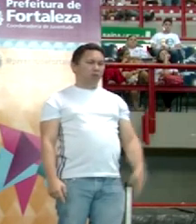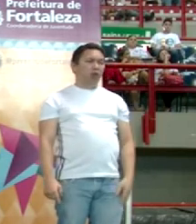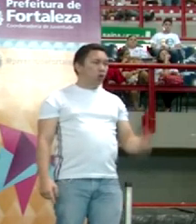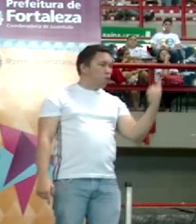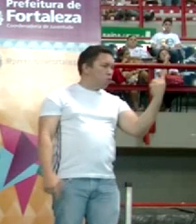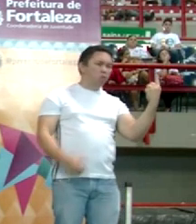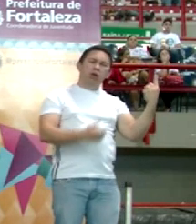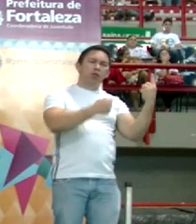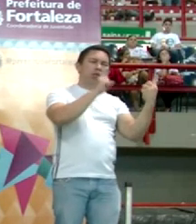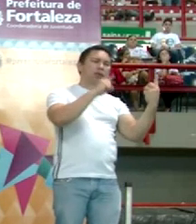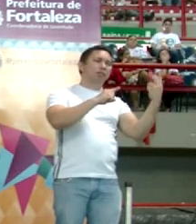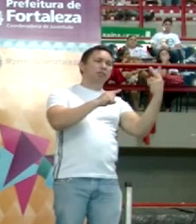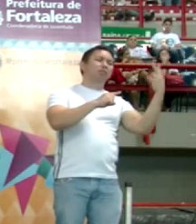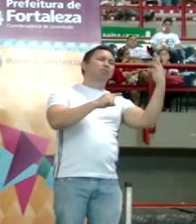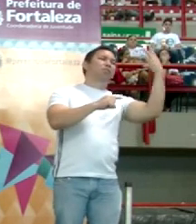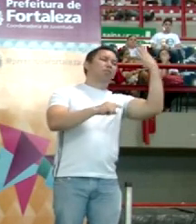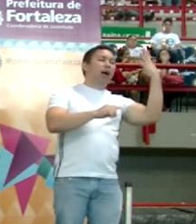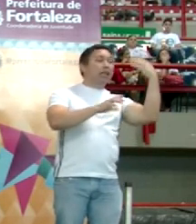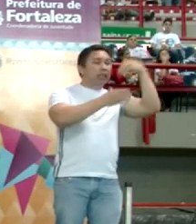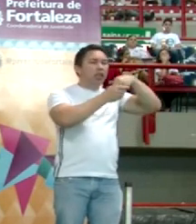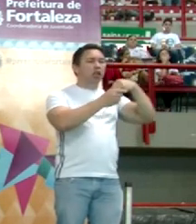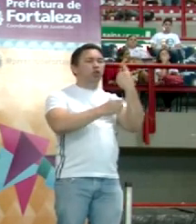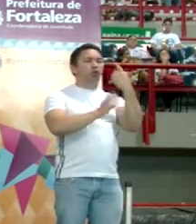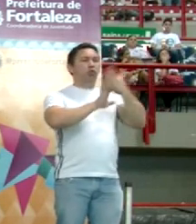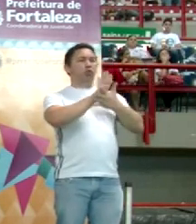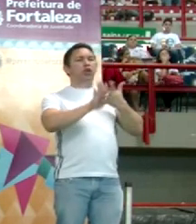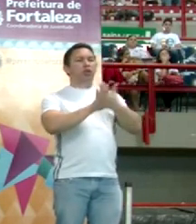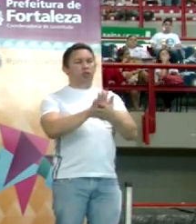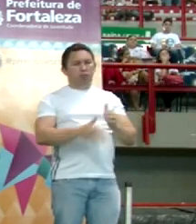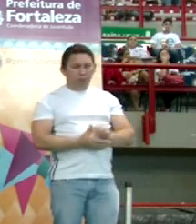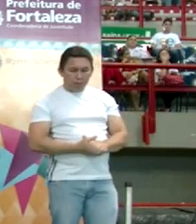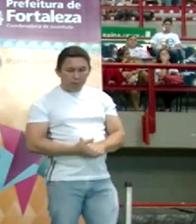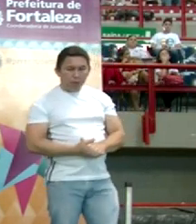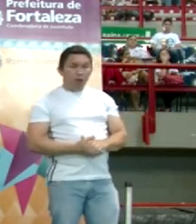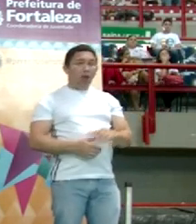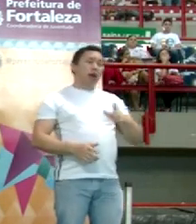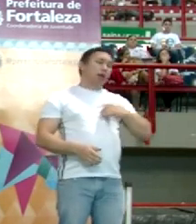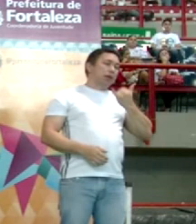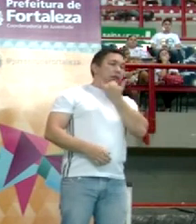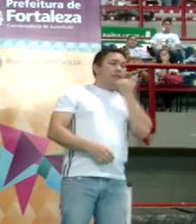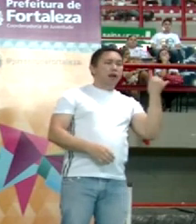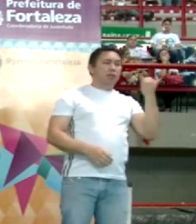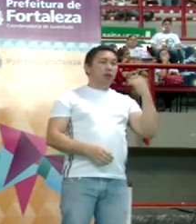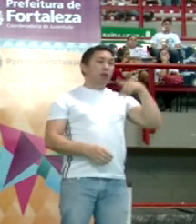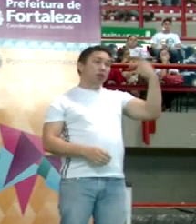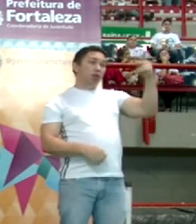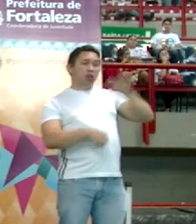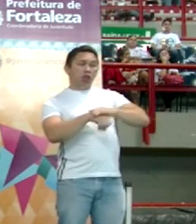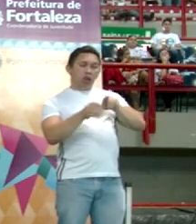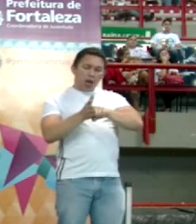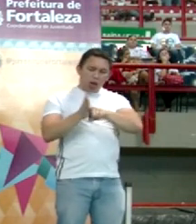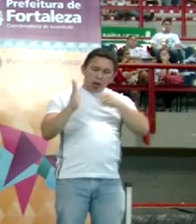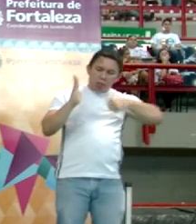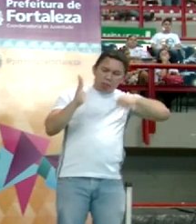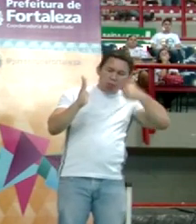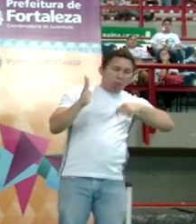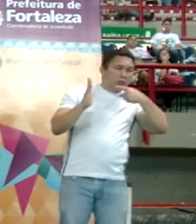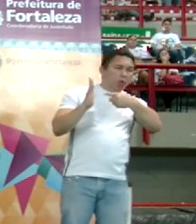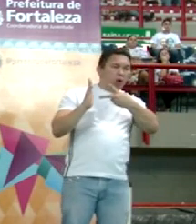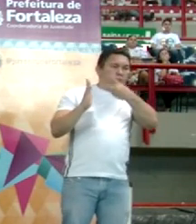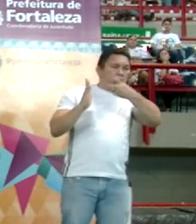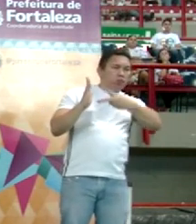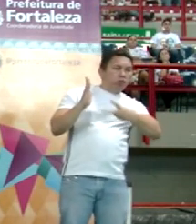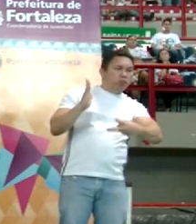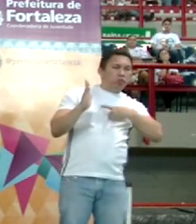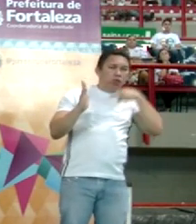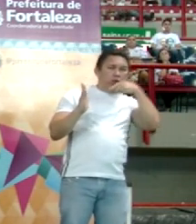uma função da linguagem no mesmo texto. Tudo bem? Aí vai depender da análise que você faz, dos